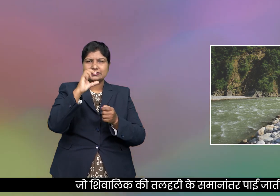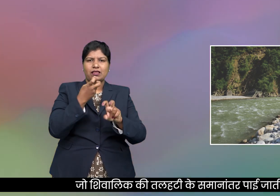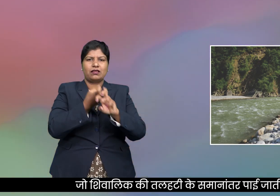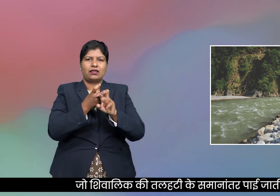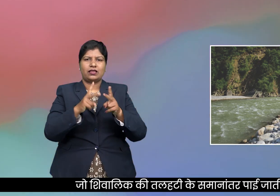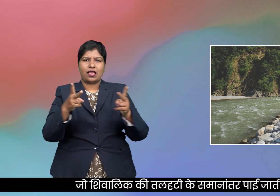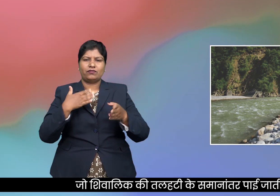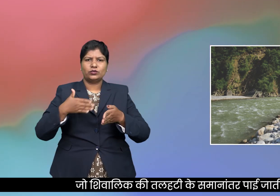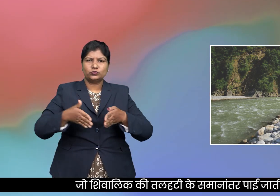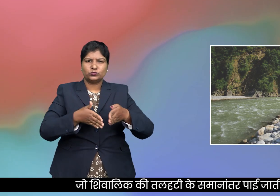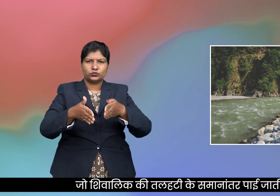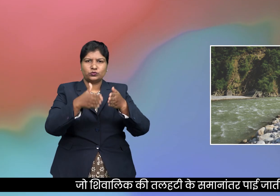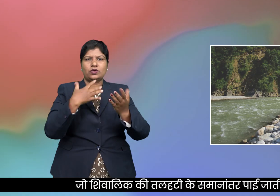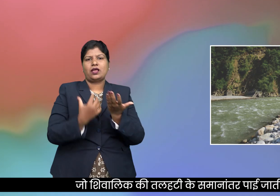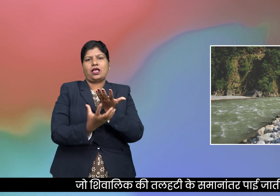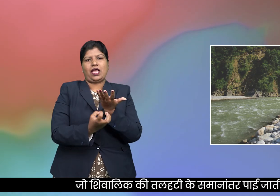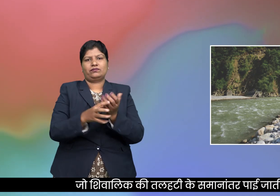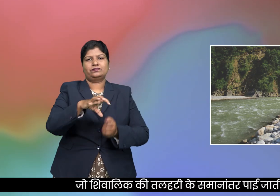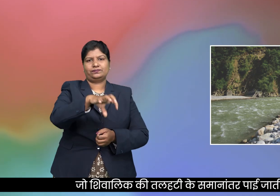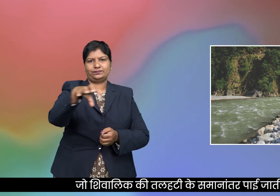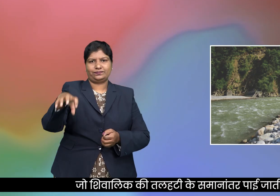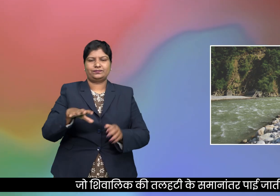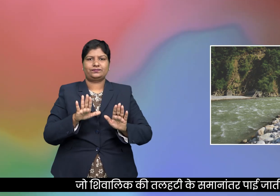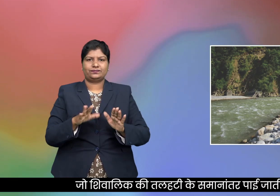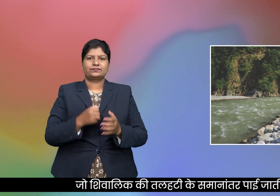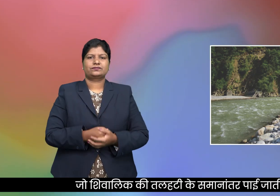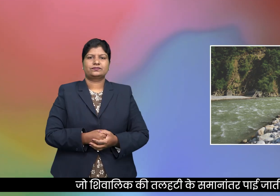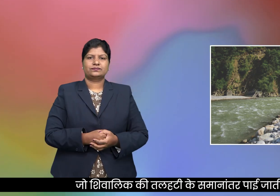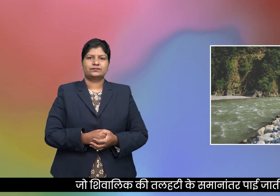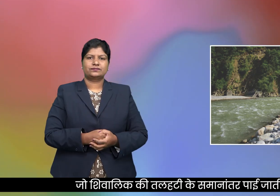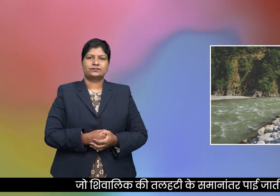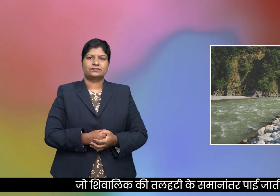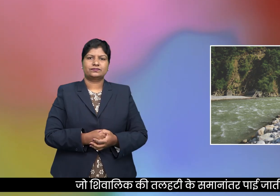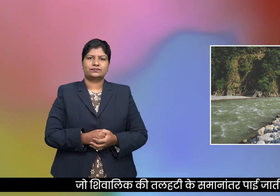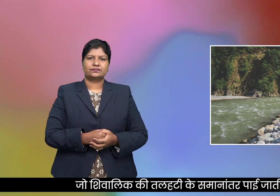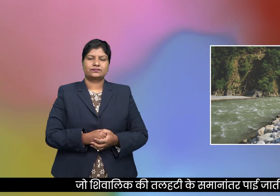जो शिवालिक की तलहटी के समांतर पाई जाती हैं,